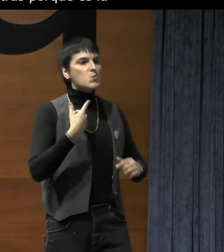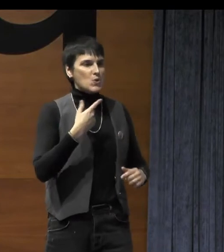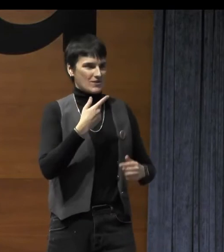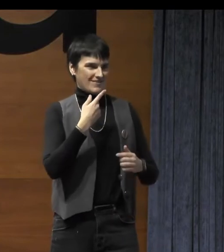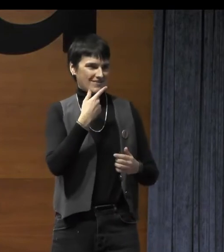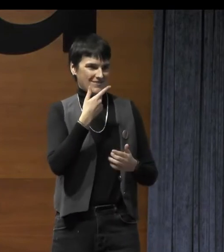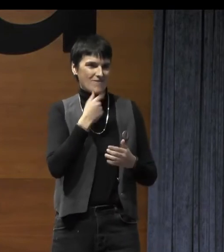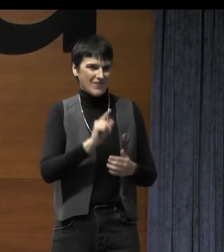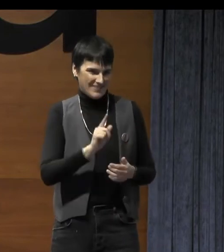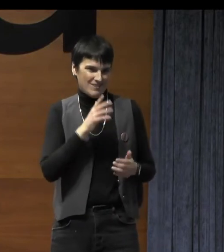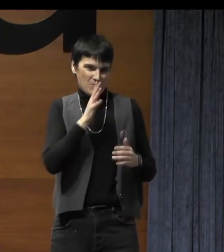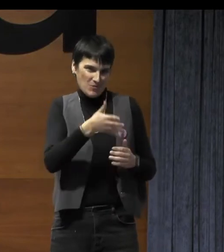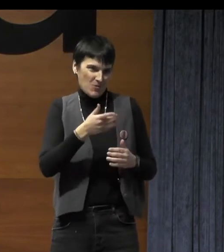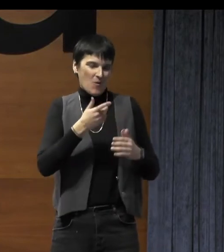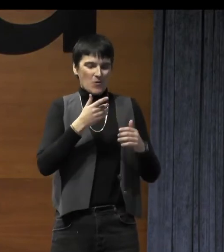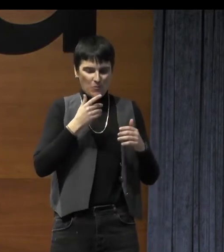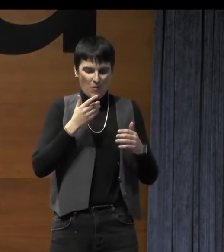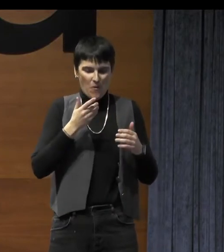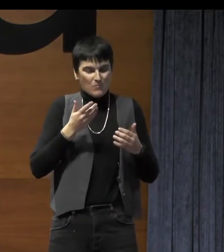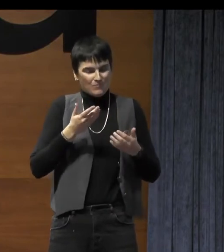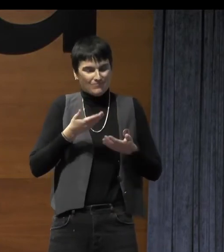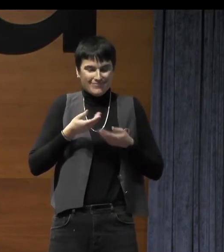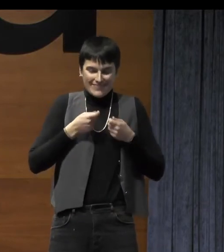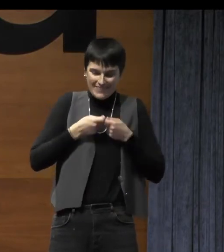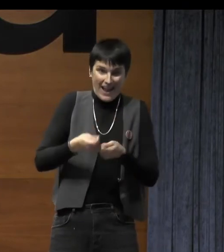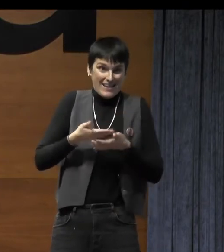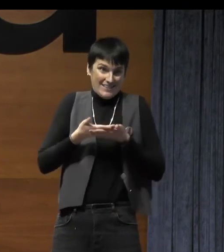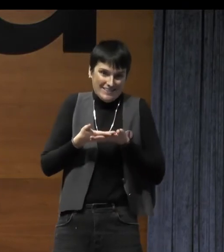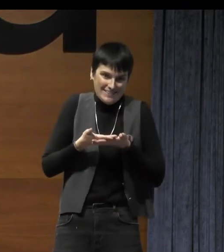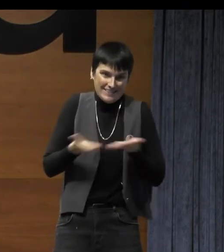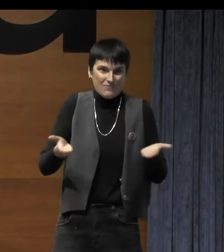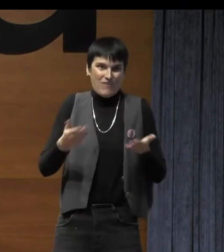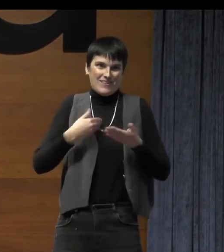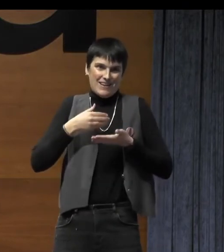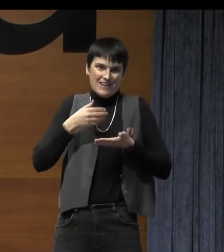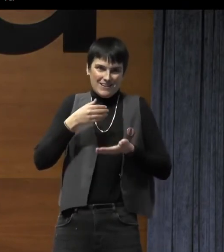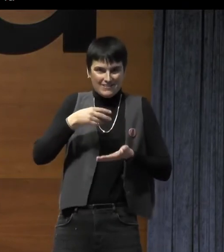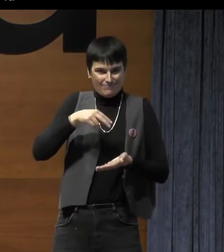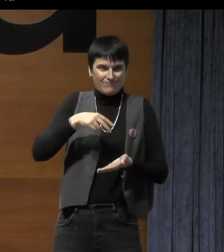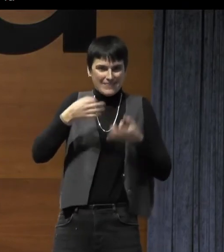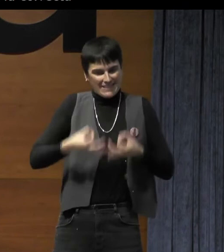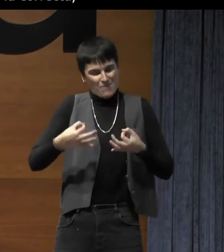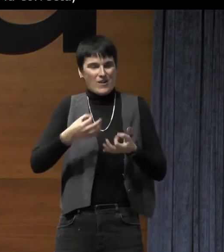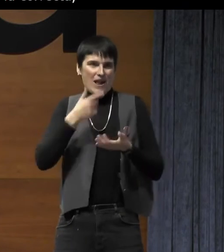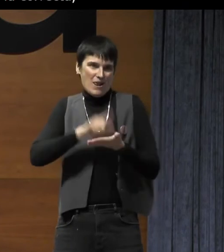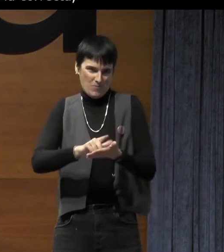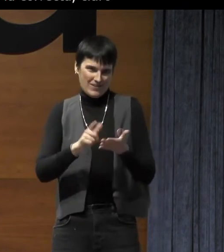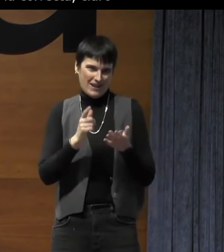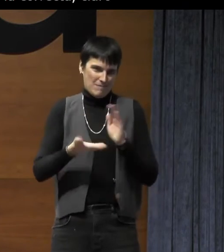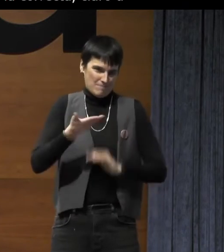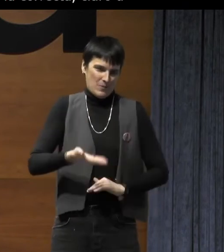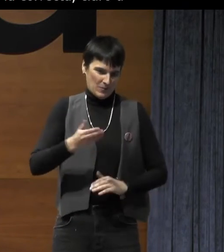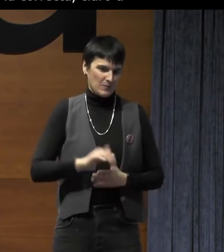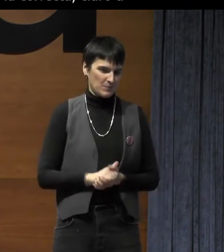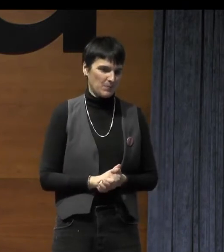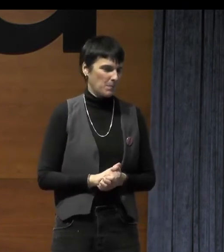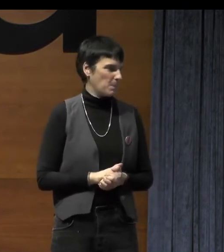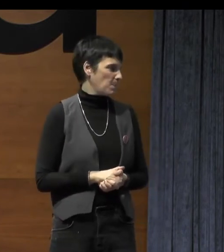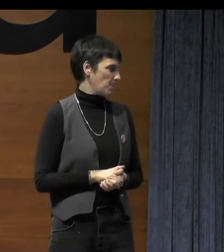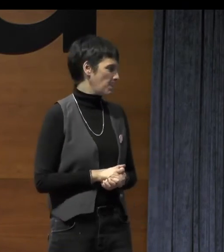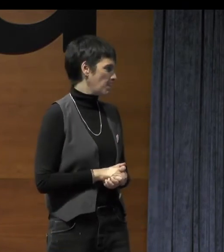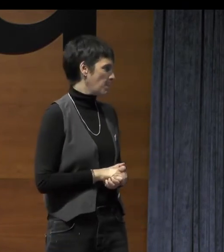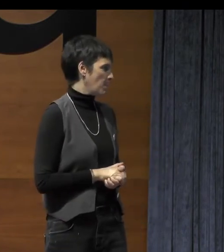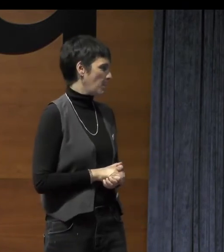correcta. Claro, a veces enfrentarse a esas situaciones no es fácil. Por eso que comentaba antes